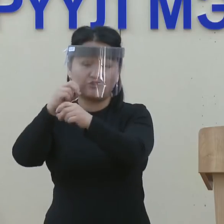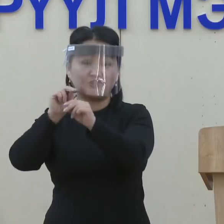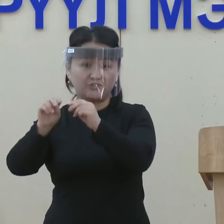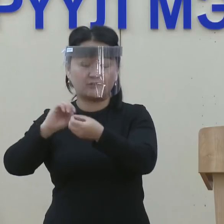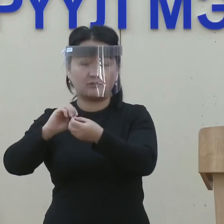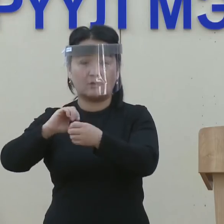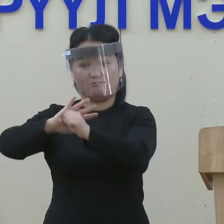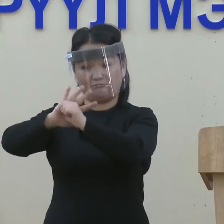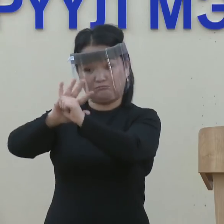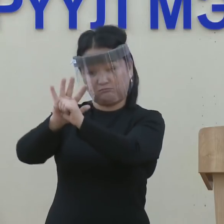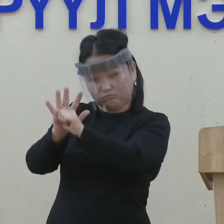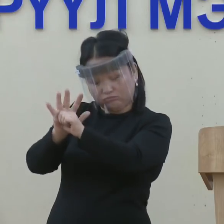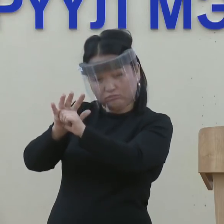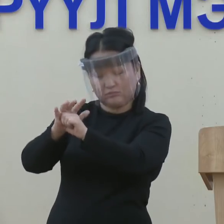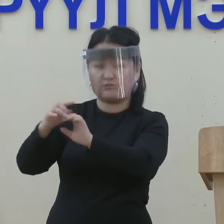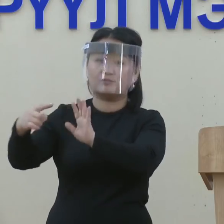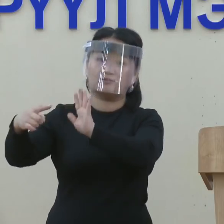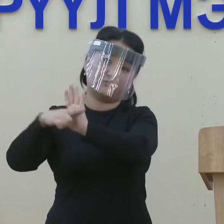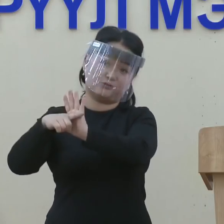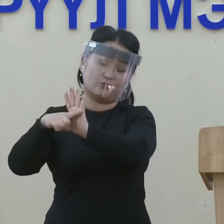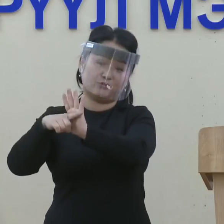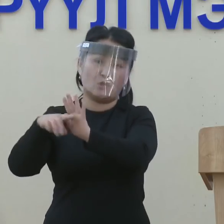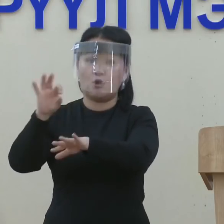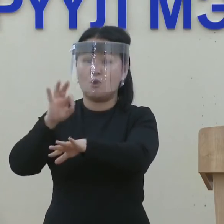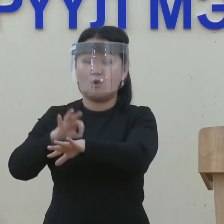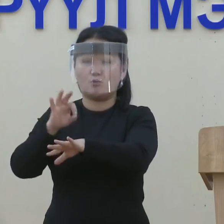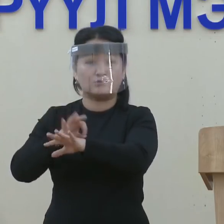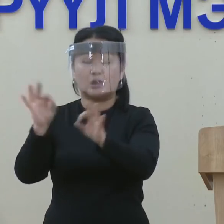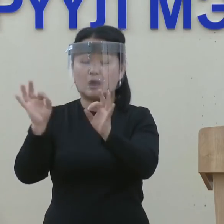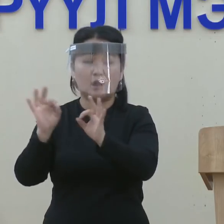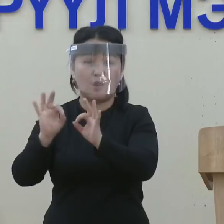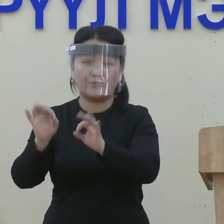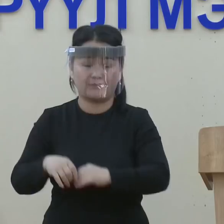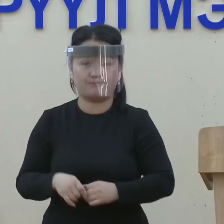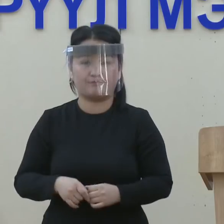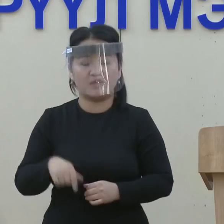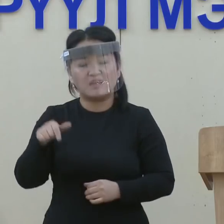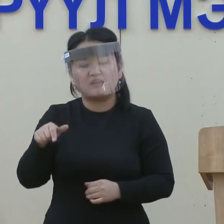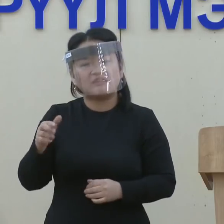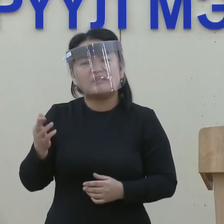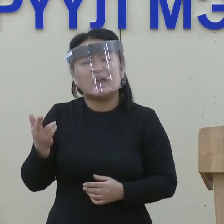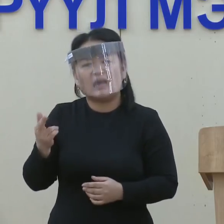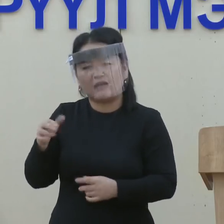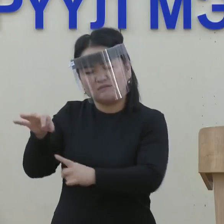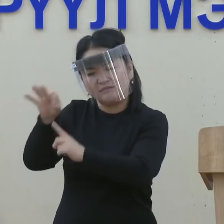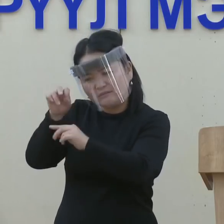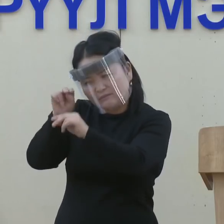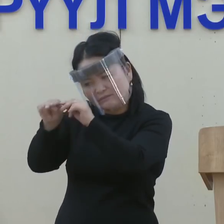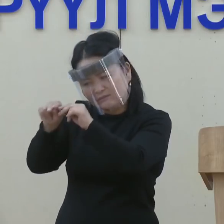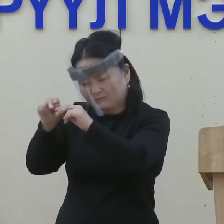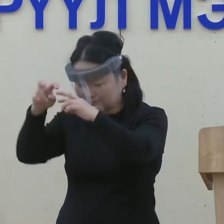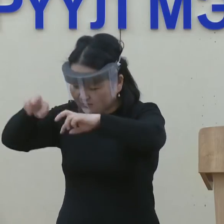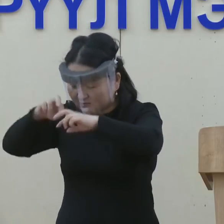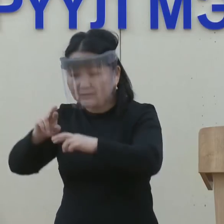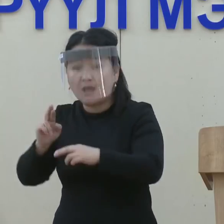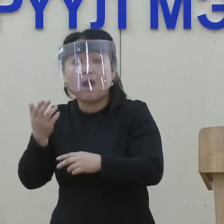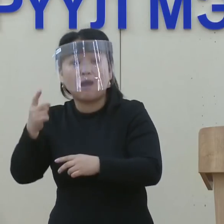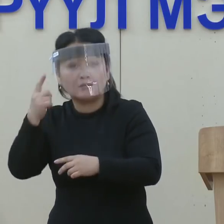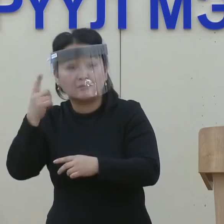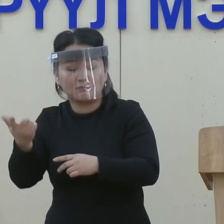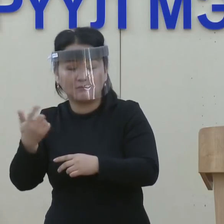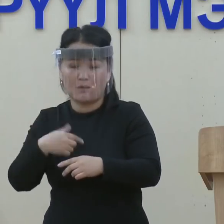бас коронавирусыг илрүүлэх шинжилгээ хийж үзэхэд коронавирус илрээгүй. Энэ ямар учиртай хянаад судлаад байна гэхлээр